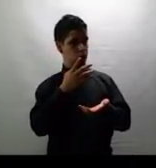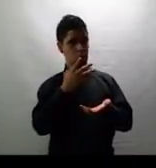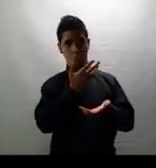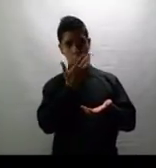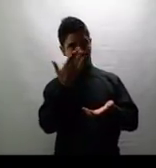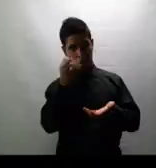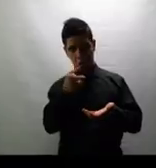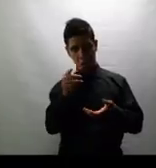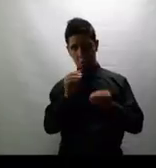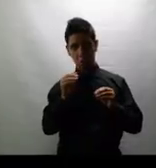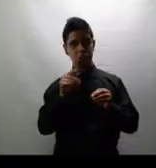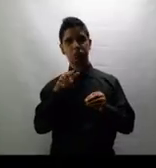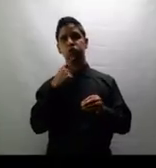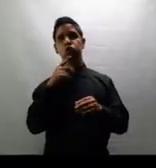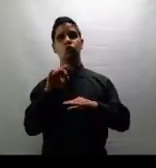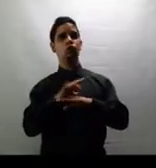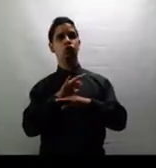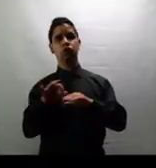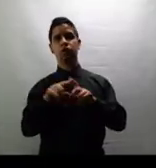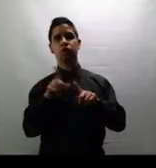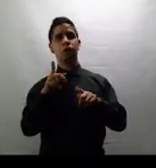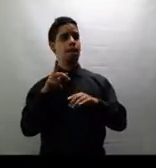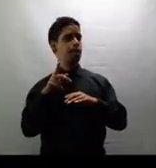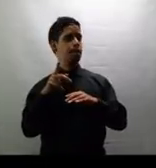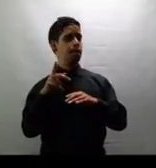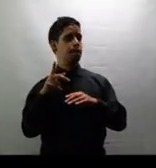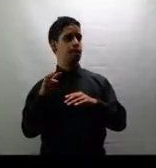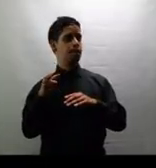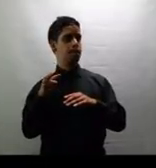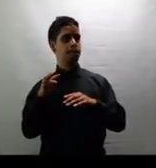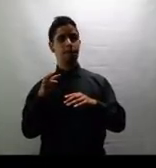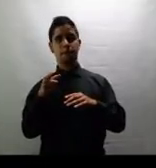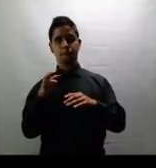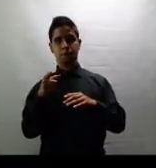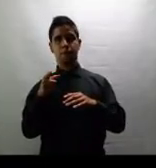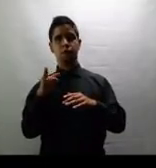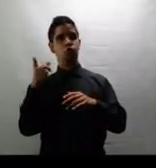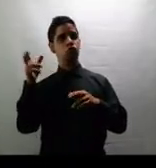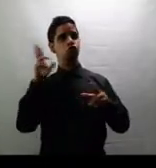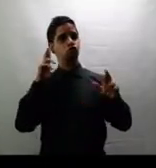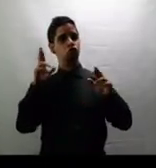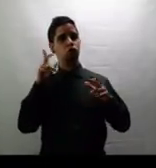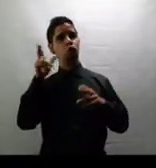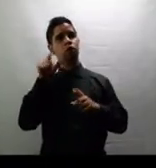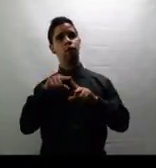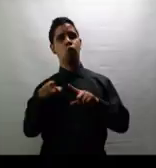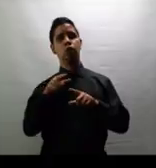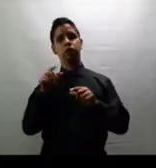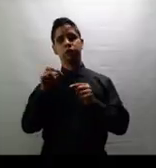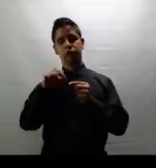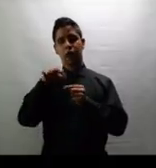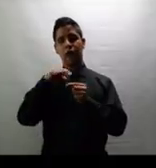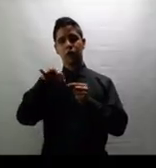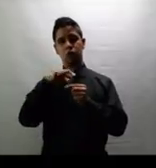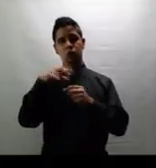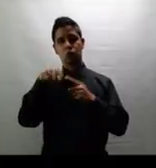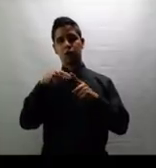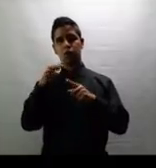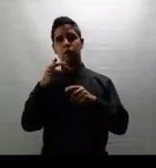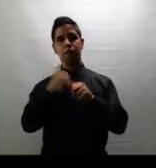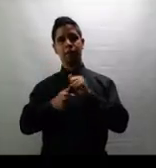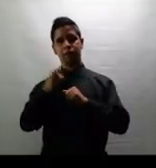el funcionamiento de la cola es diferente el sonido lo producen los aros diminutos con cada cambio de piel que hace la